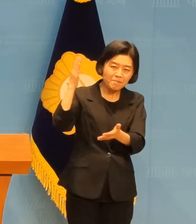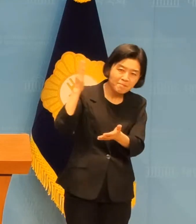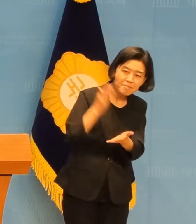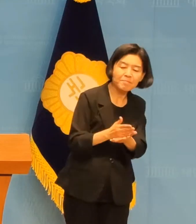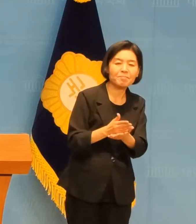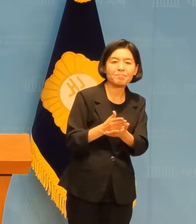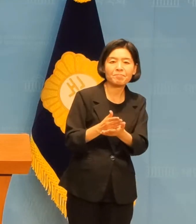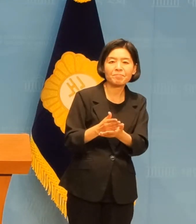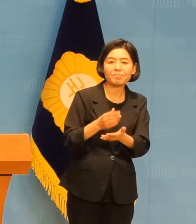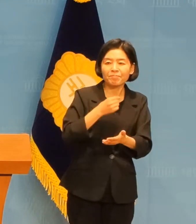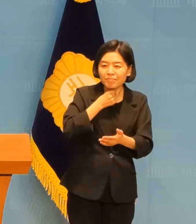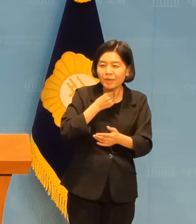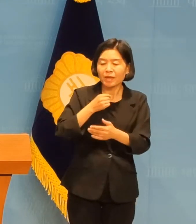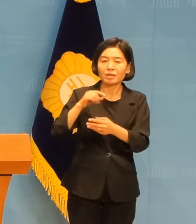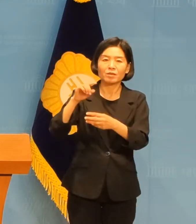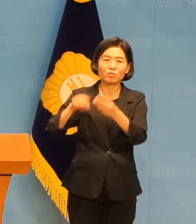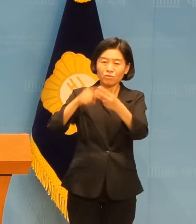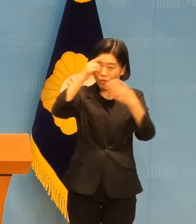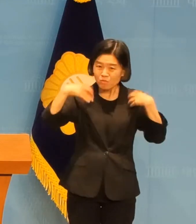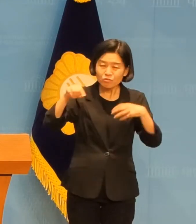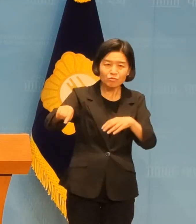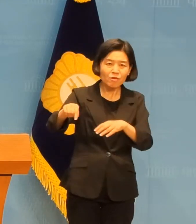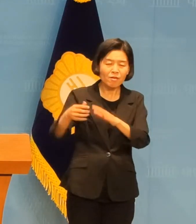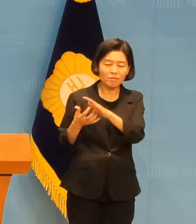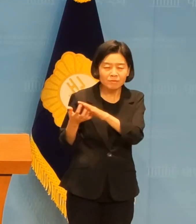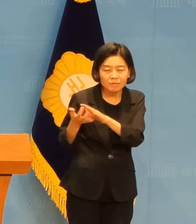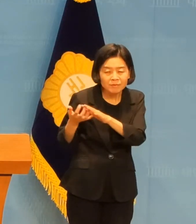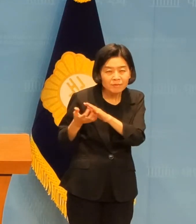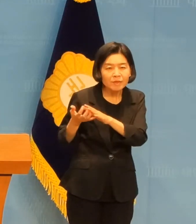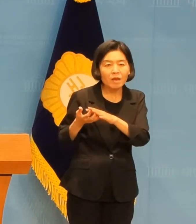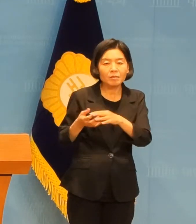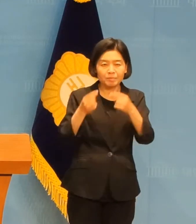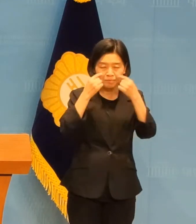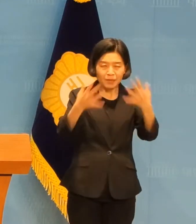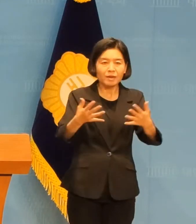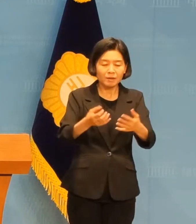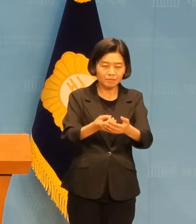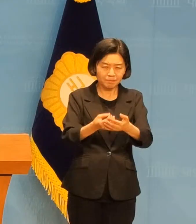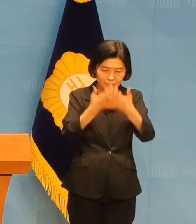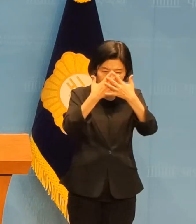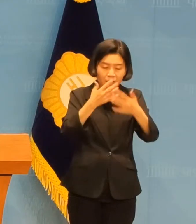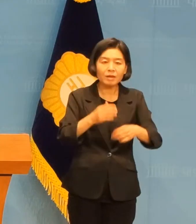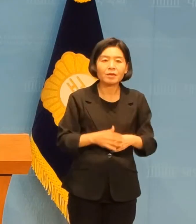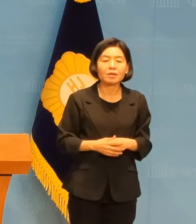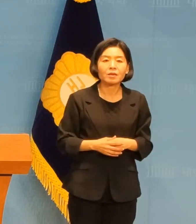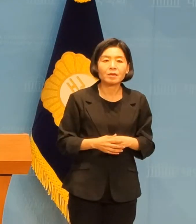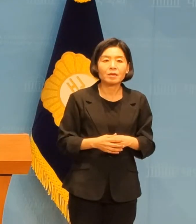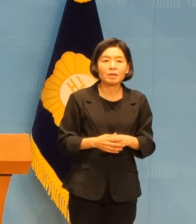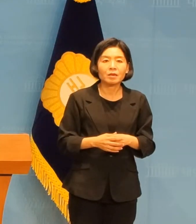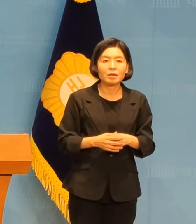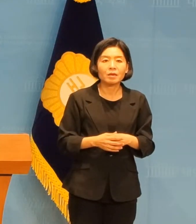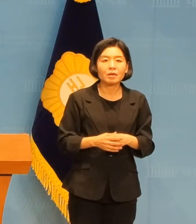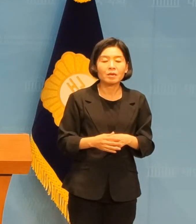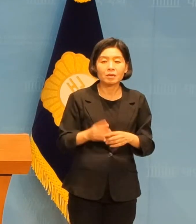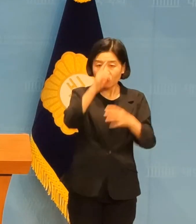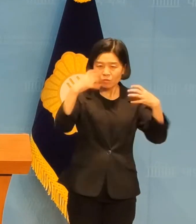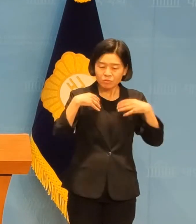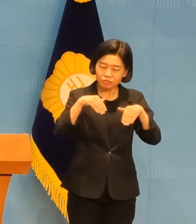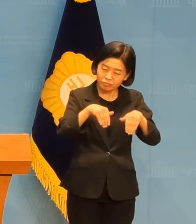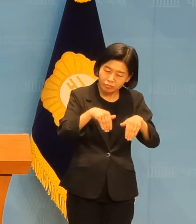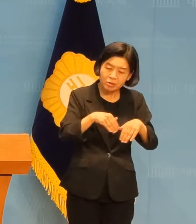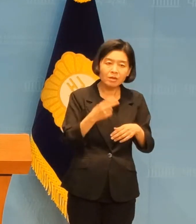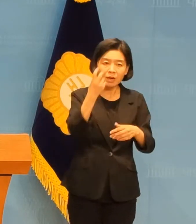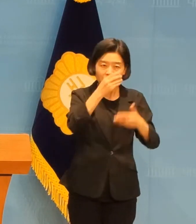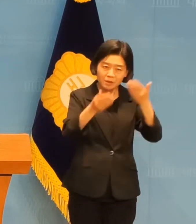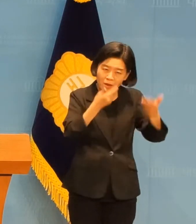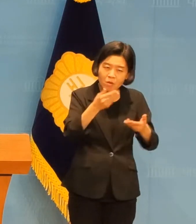임명하지 않고자 했던 윤석열 정권의 저희가 이번에 드러난 것입니다. 정권의 하수인인 감사원을